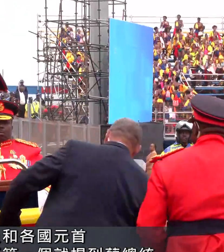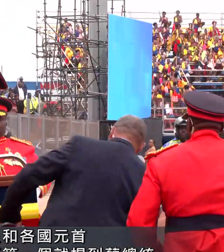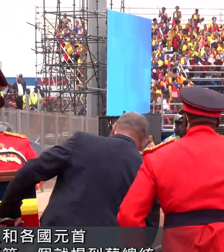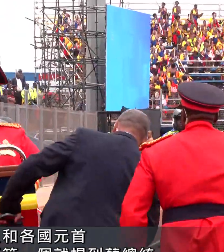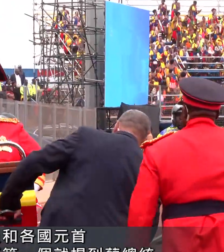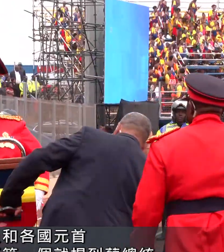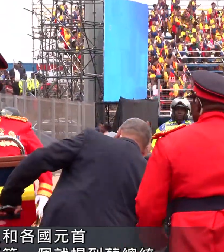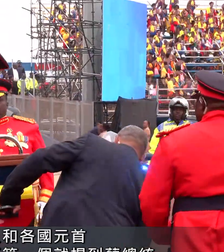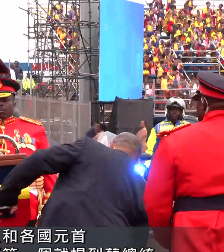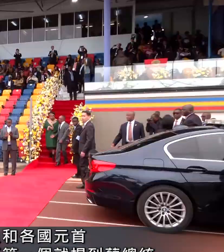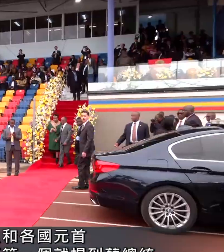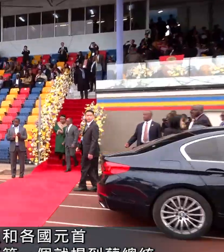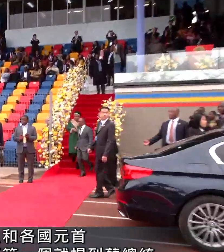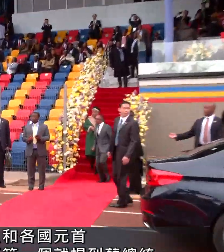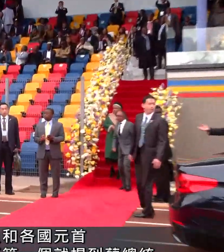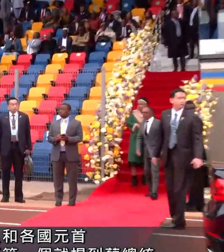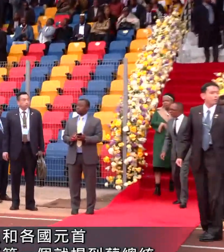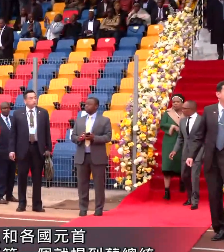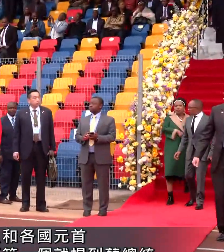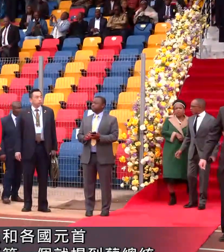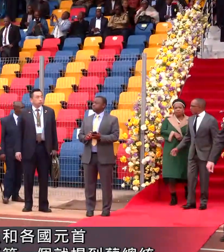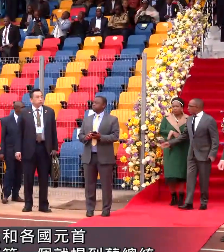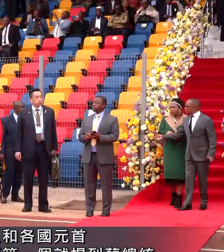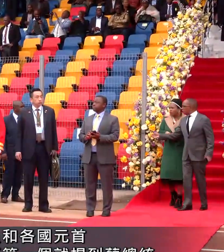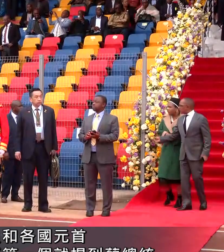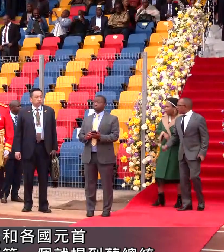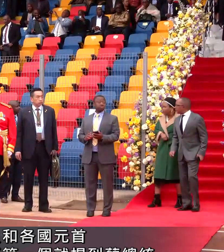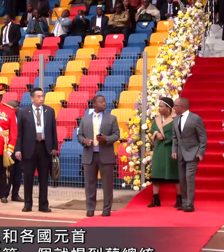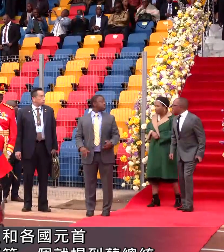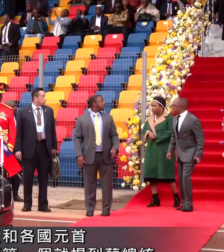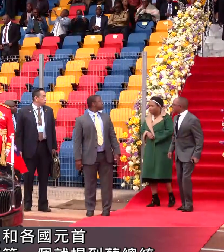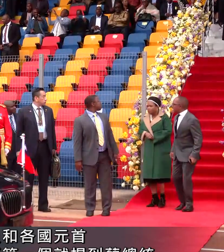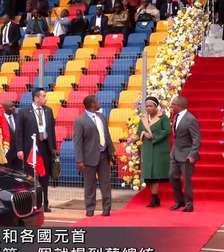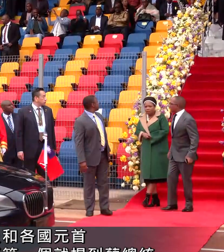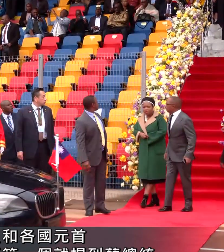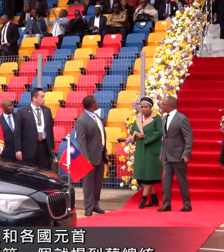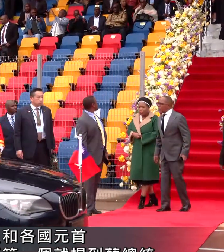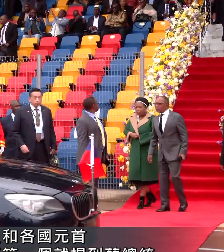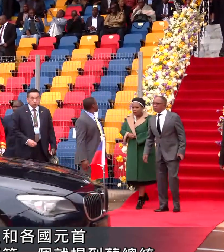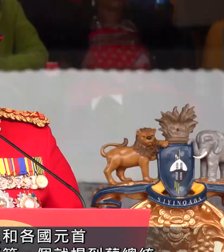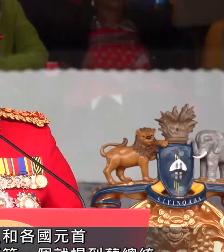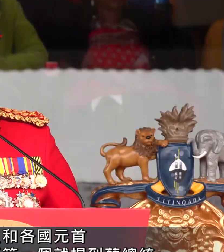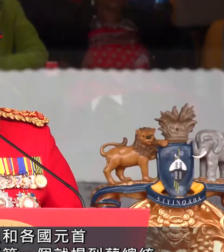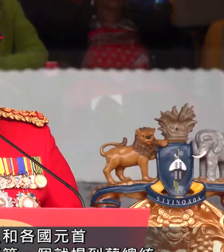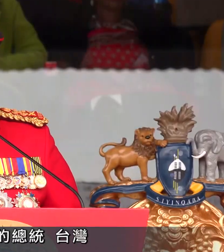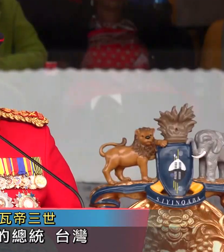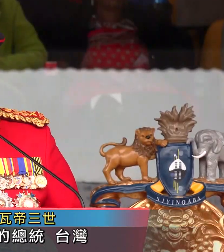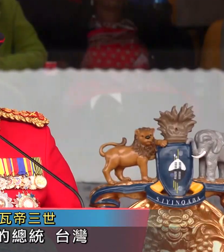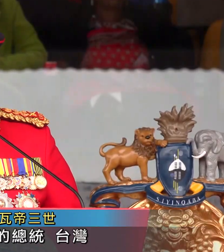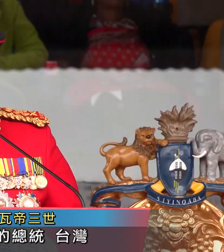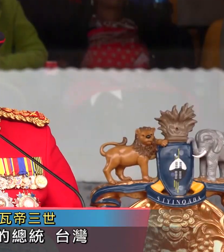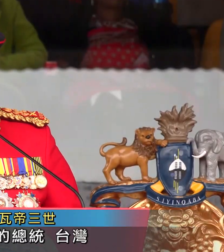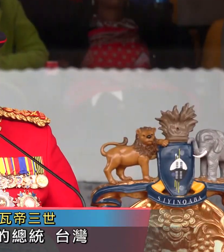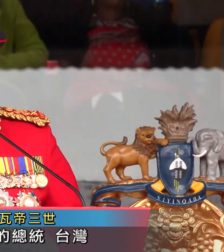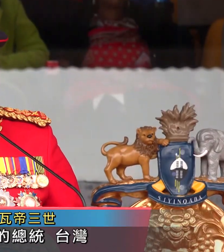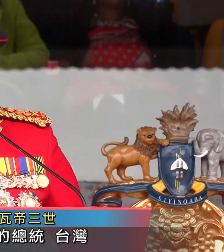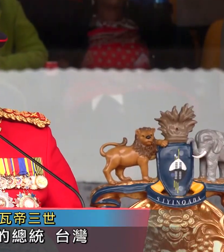王室成员和各国元首。史王致辞的时候，更第一个就提到蔡总统。 Her Excellency President